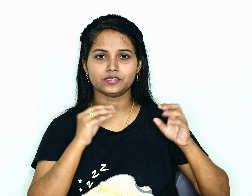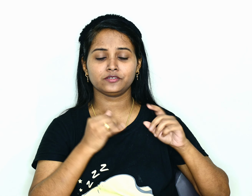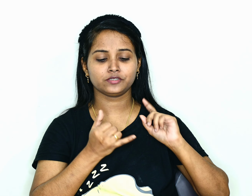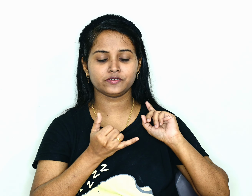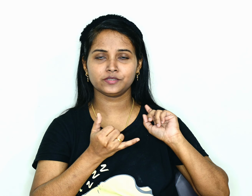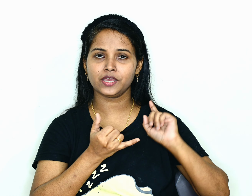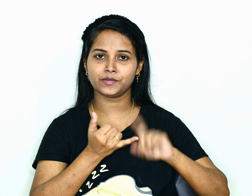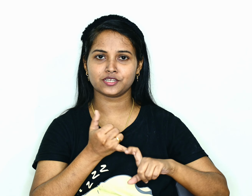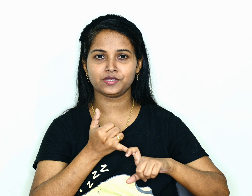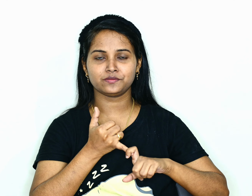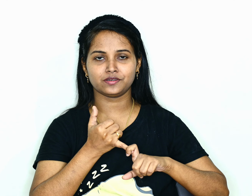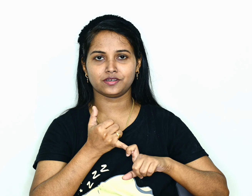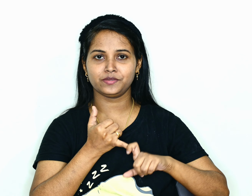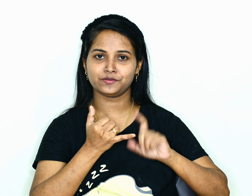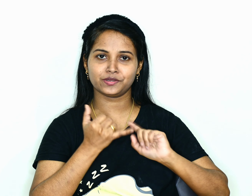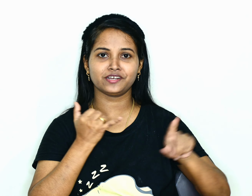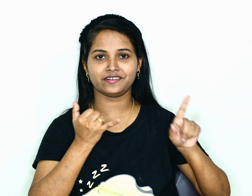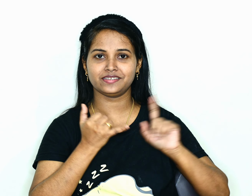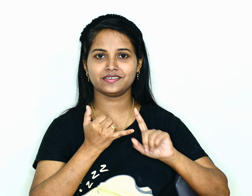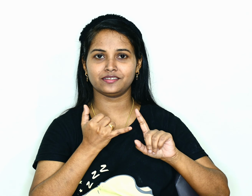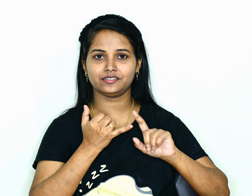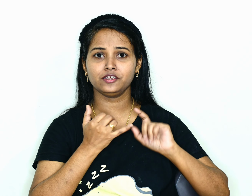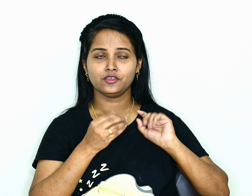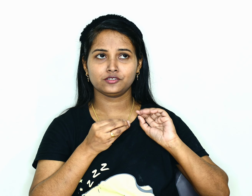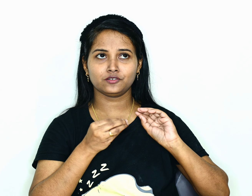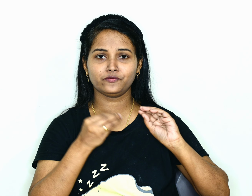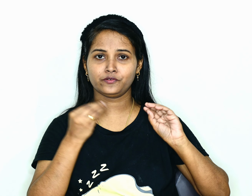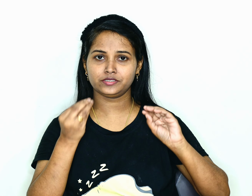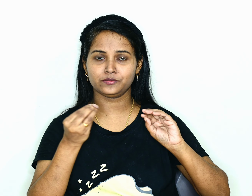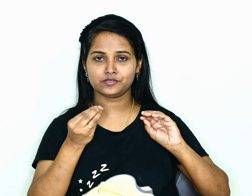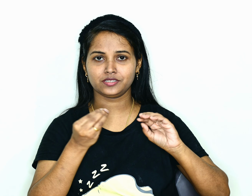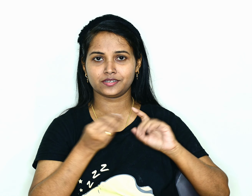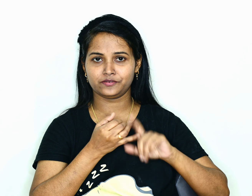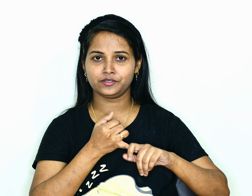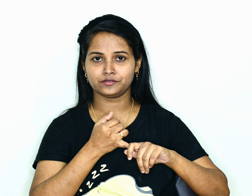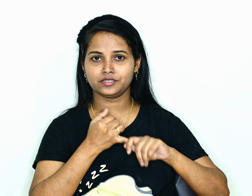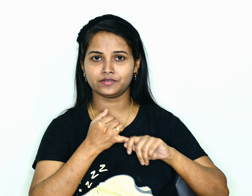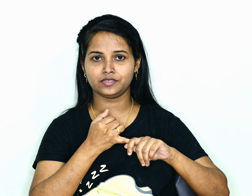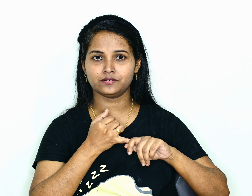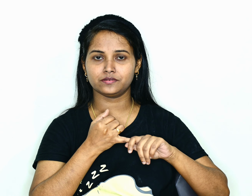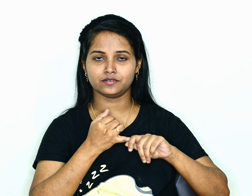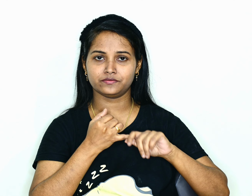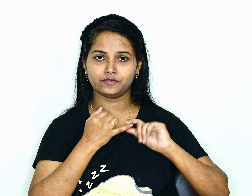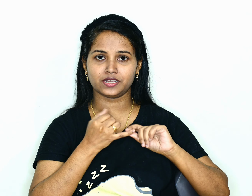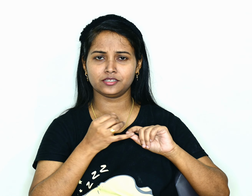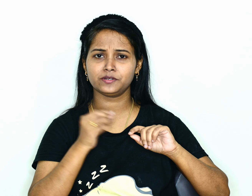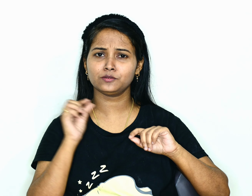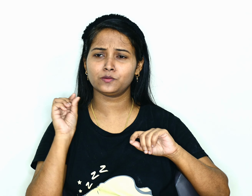था, तो उसकी वजह से मैं हमेशा बीच बीच में कर्ड राइस ही खाती थी। जो फूड से मुझे तकलीफ़ नहीं होती थी वही फूड खाती थी, बट थोड़ा